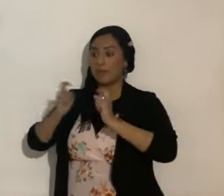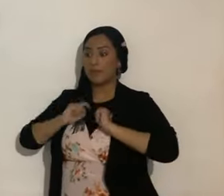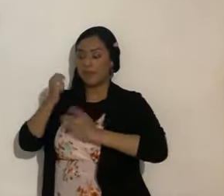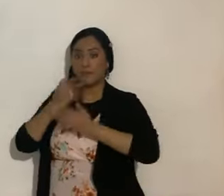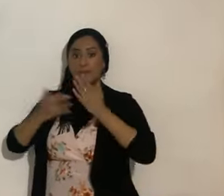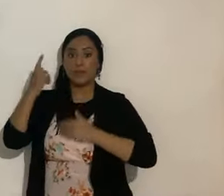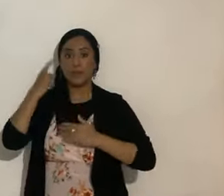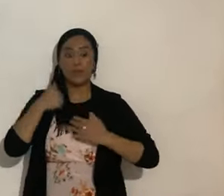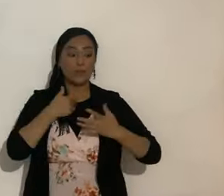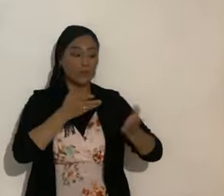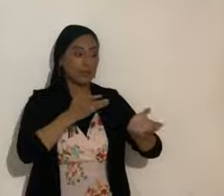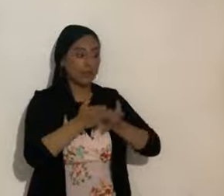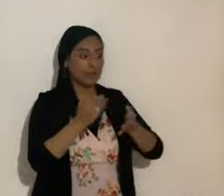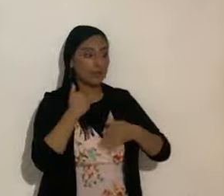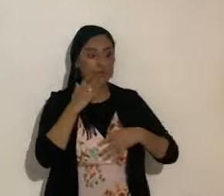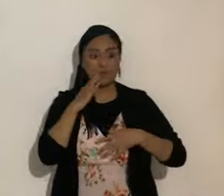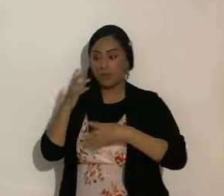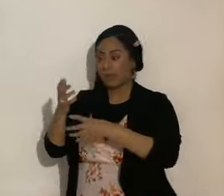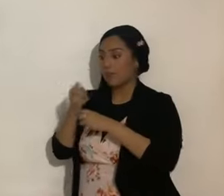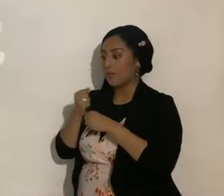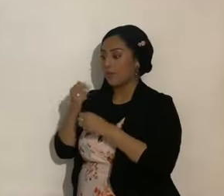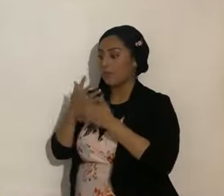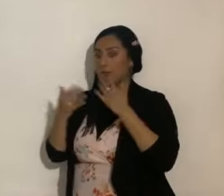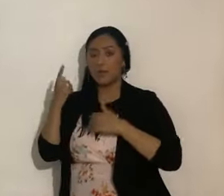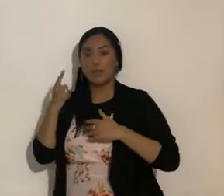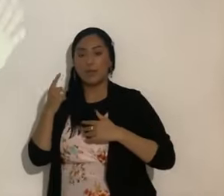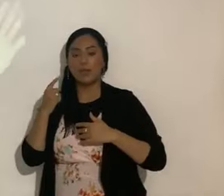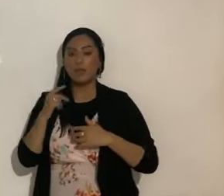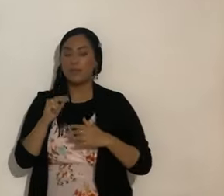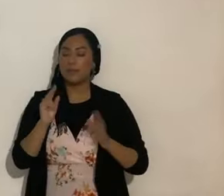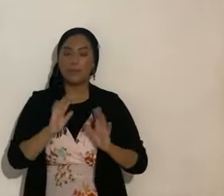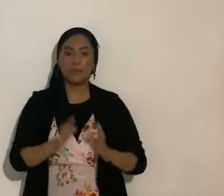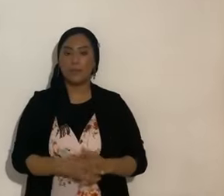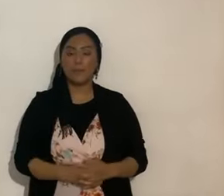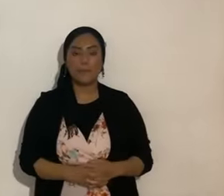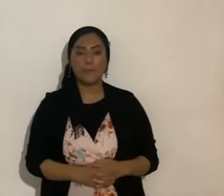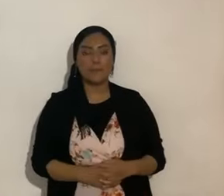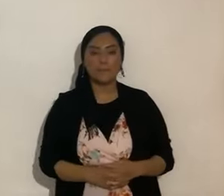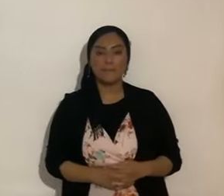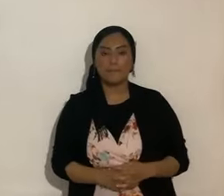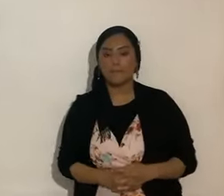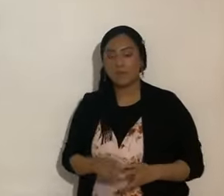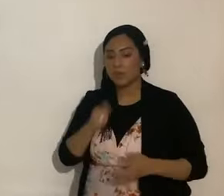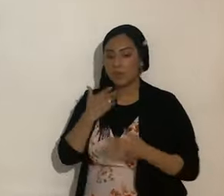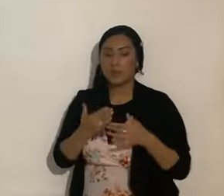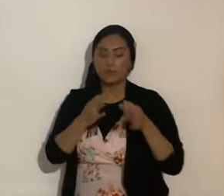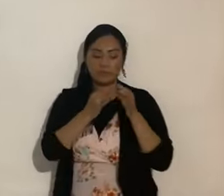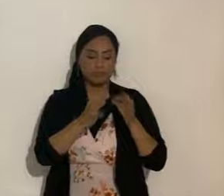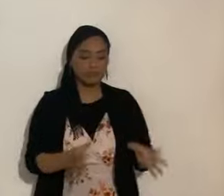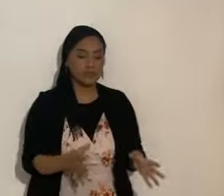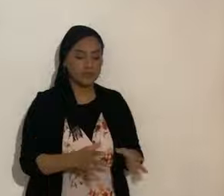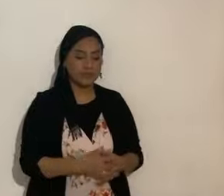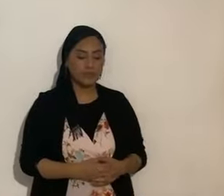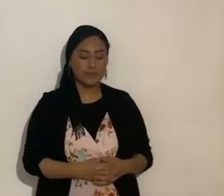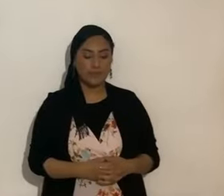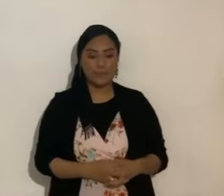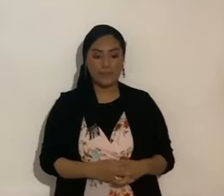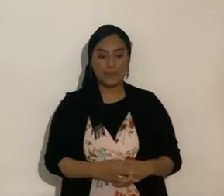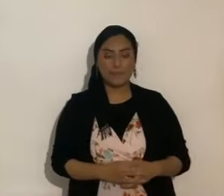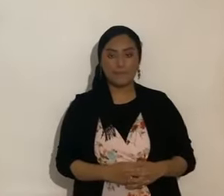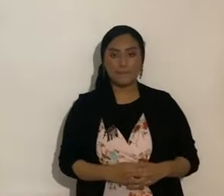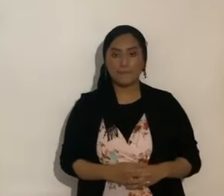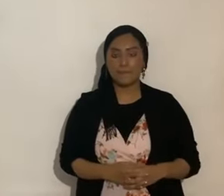Mashiach. Sirvo porque voy a obtener algo. Sirvo por esto. No, eso no sirve. Eso no sirve. Eso es basura. ¿Sí?